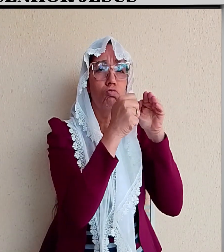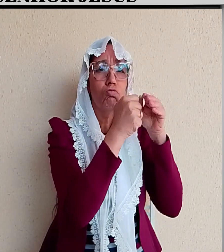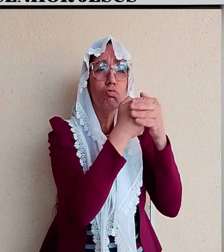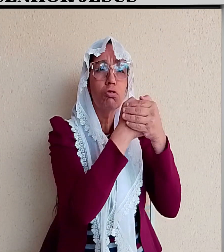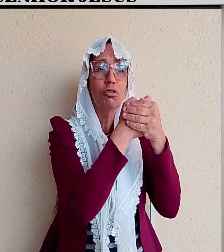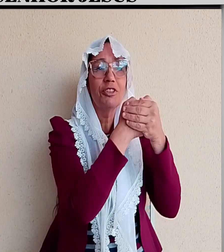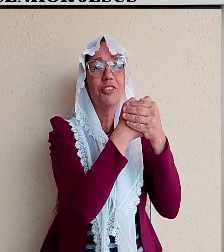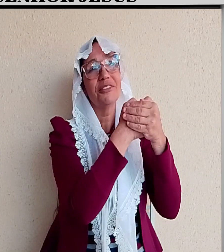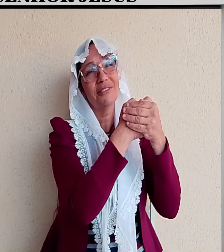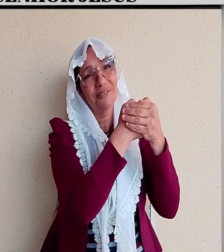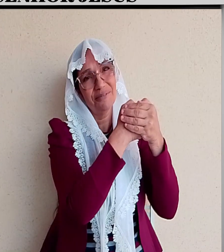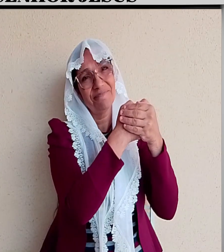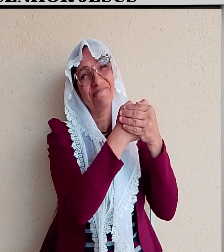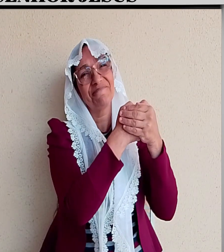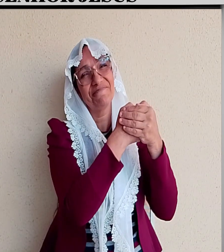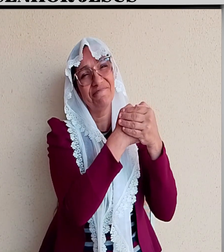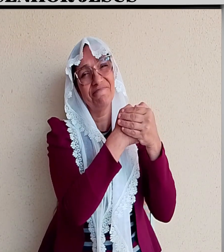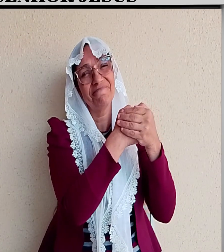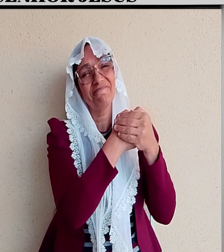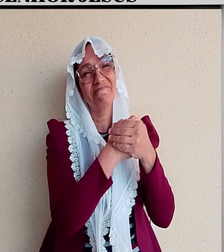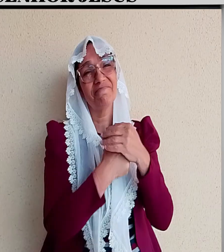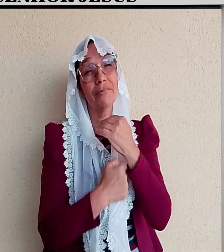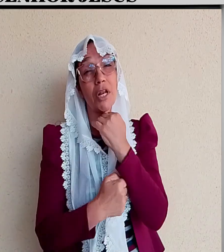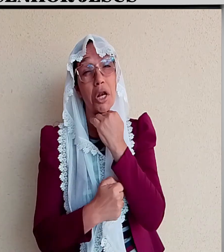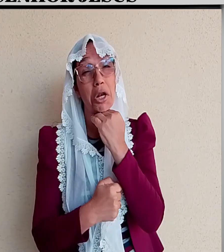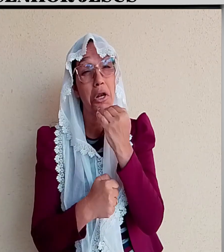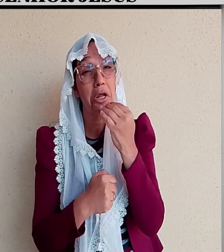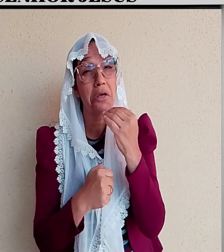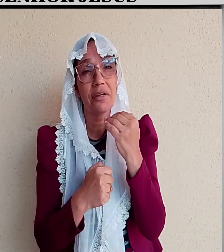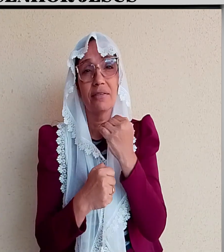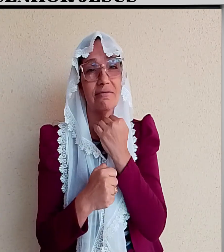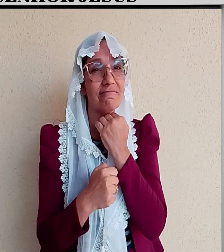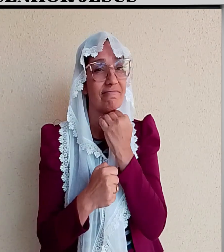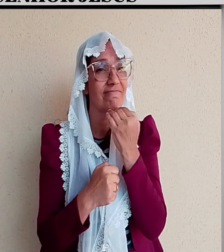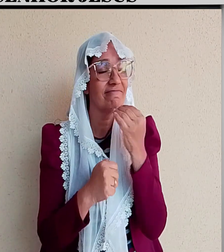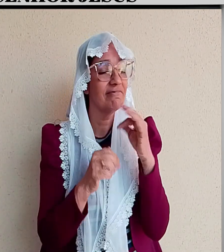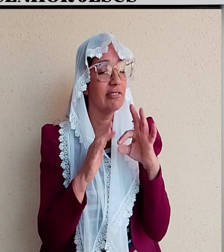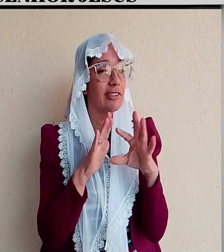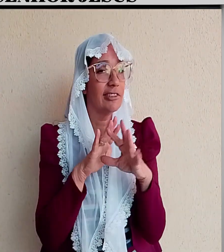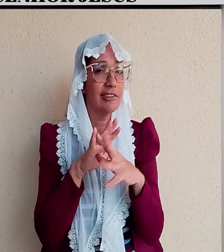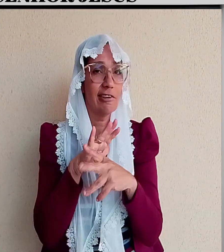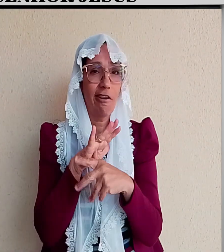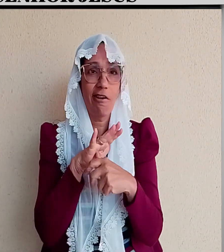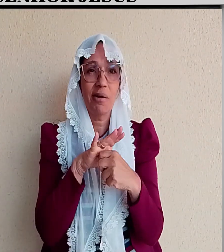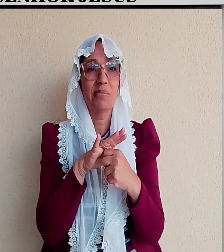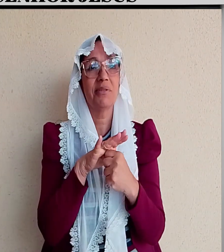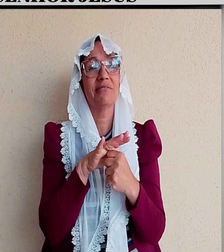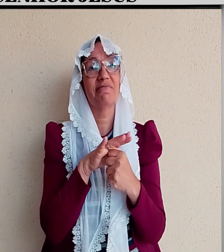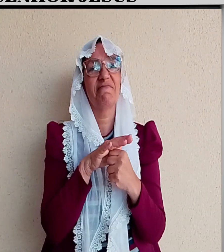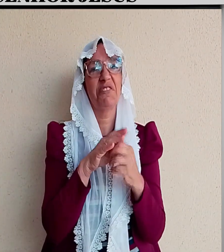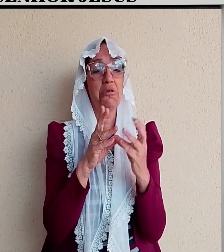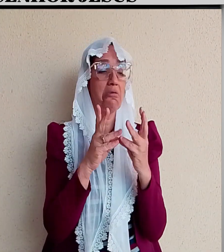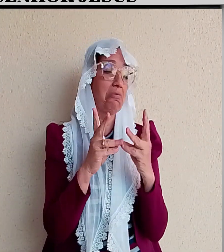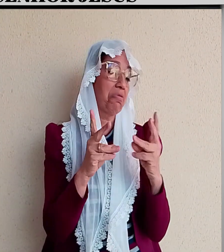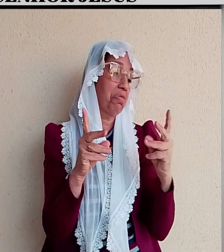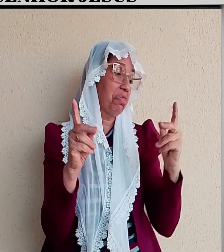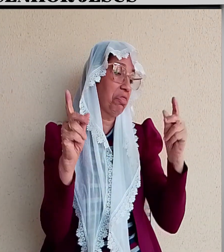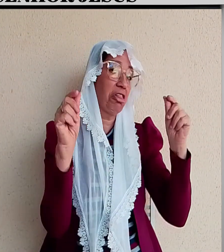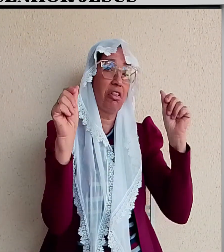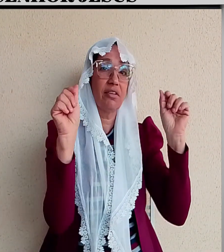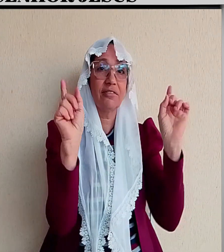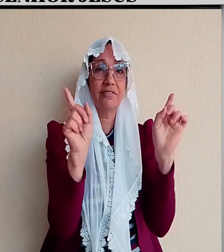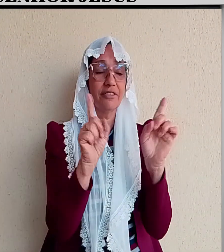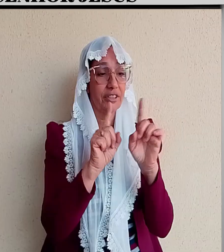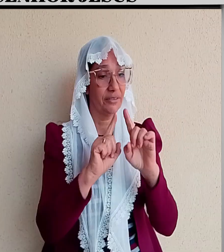para granjear os talentos, para guardar o tesouro no céu, aleluia? Porque hoje, aleluia, você precisaria abrir